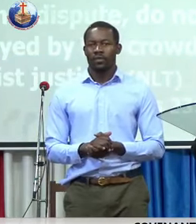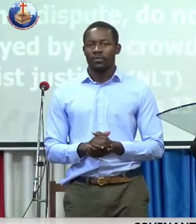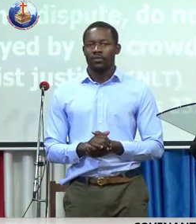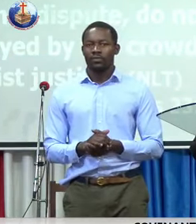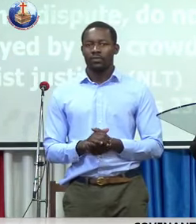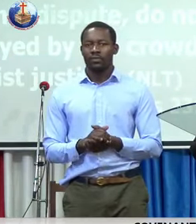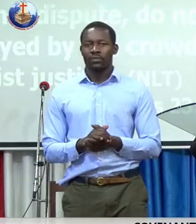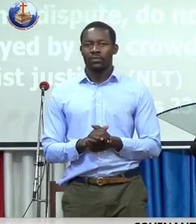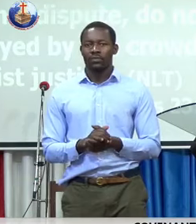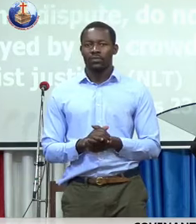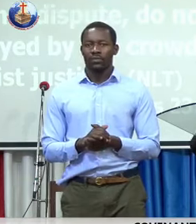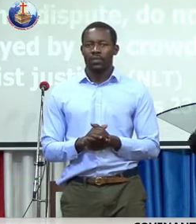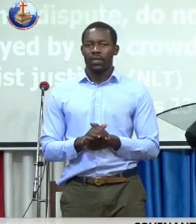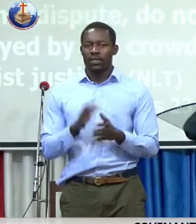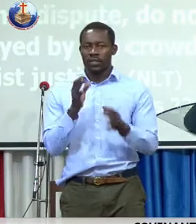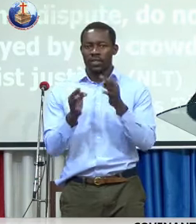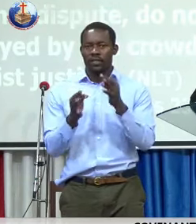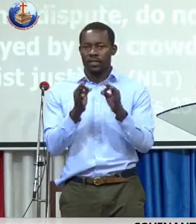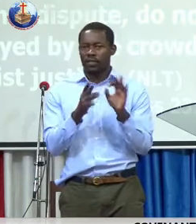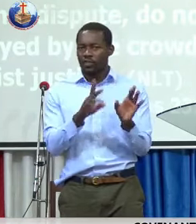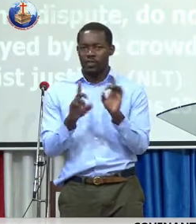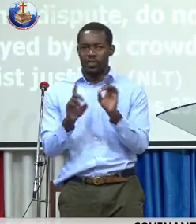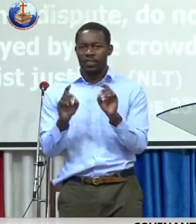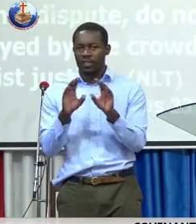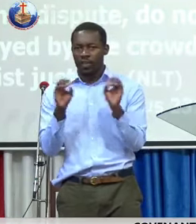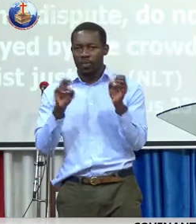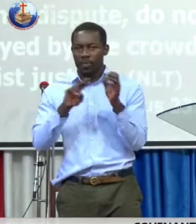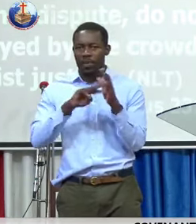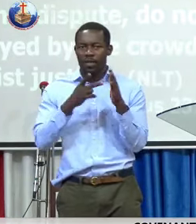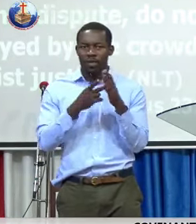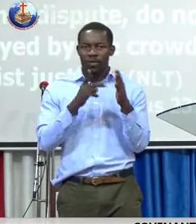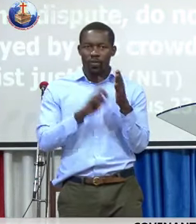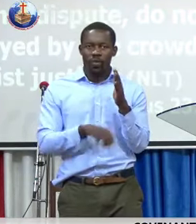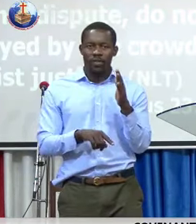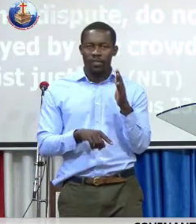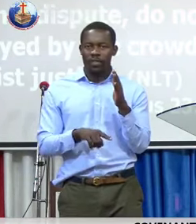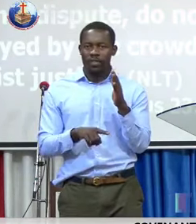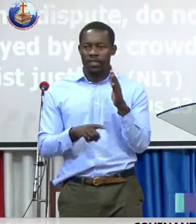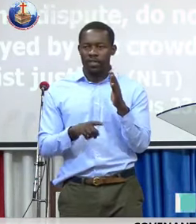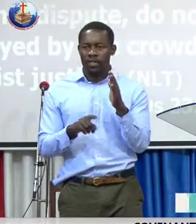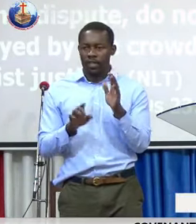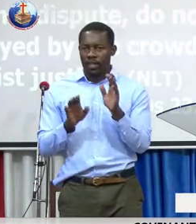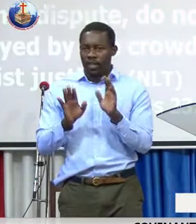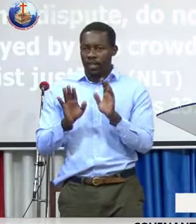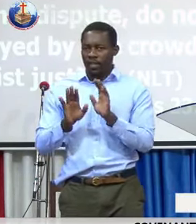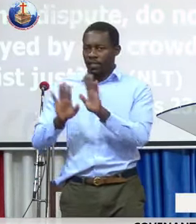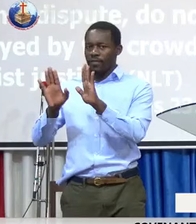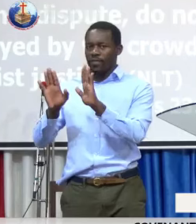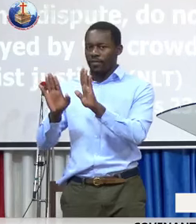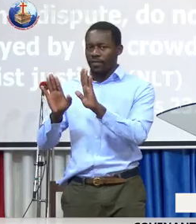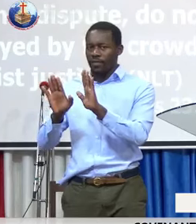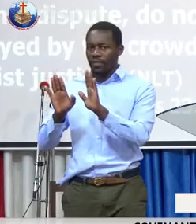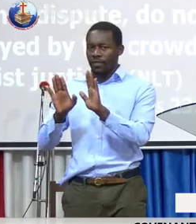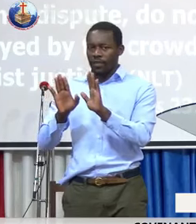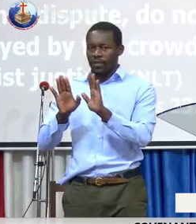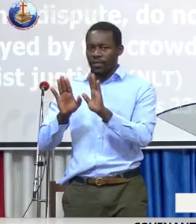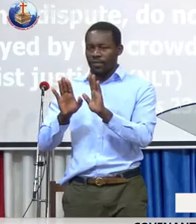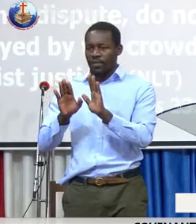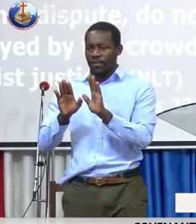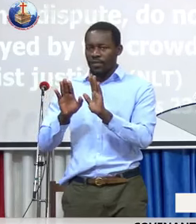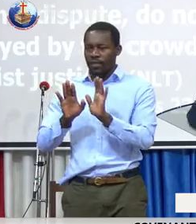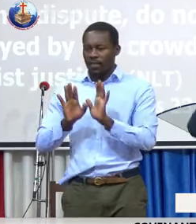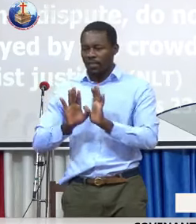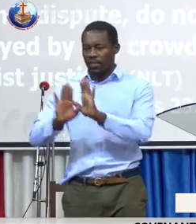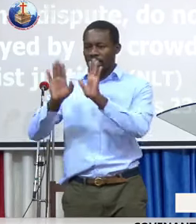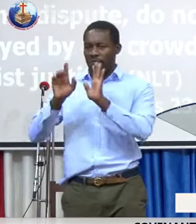ili lingalimaanisha, wacha huyo awe persecuted kwa hiyo ama wacha huyo apigwe mawe kwa hiyo